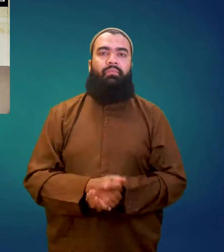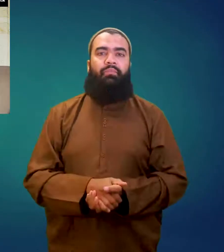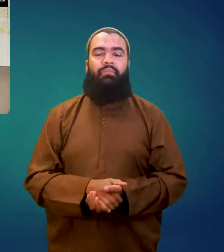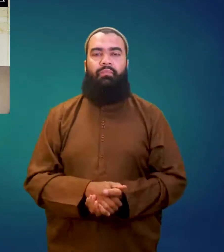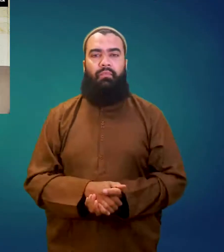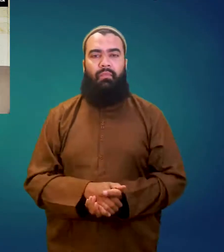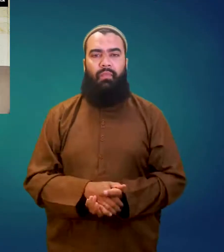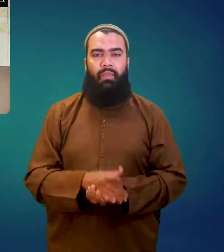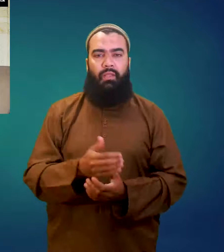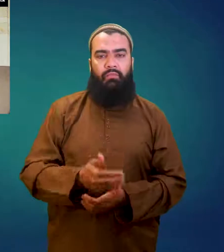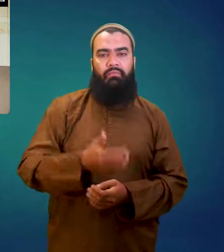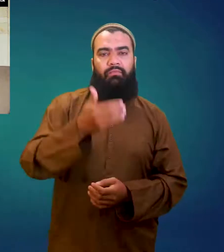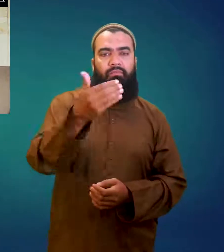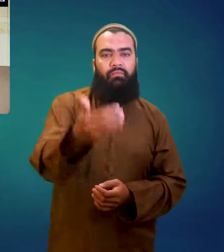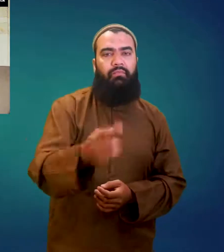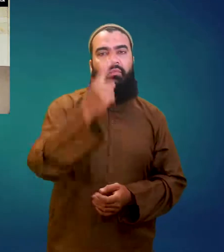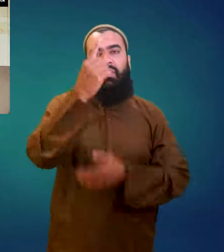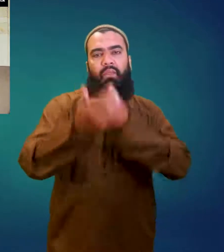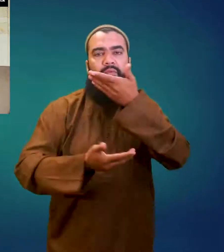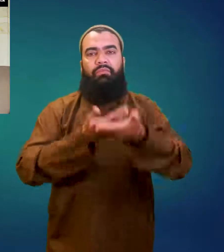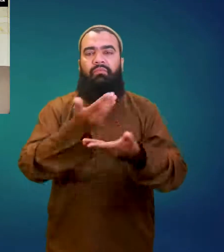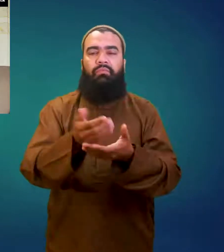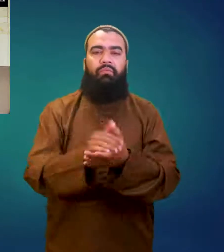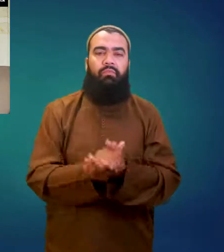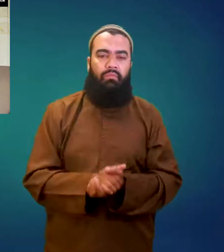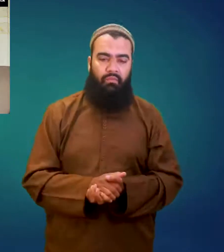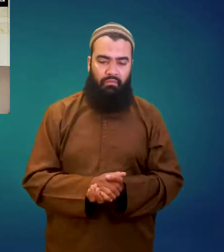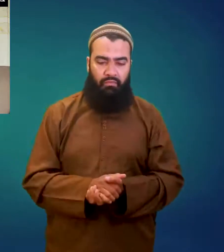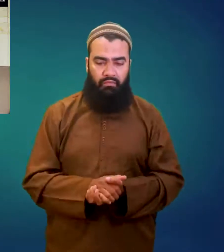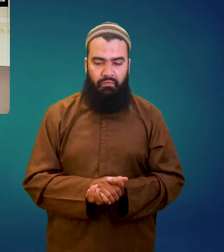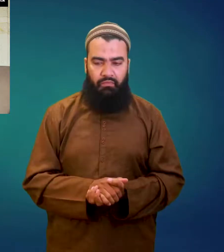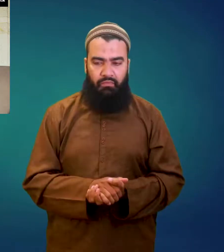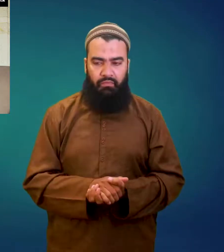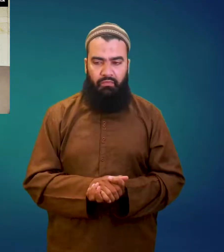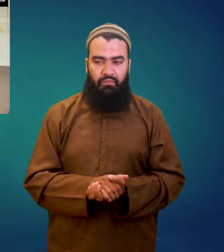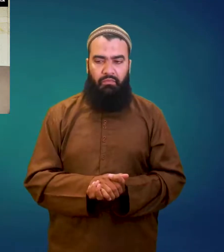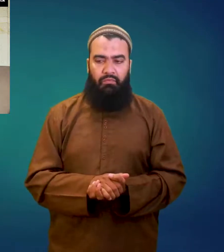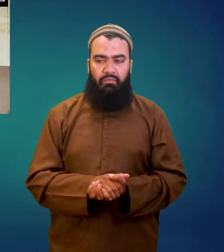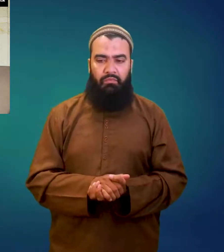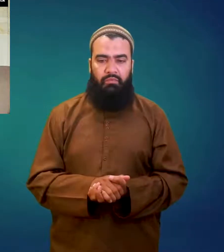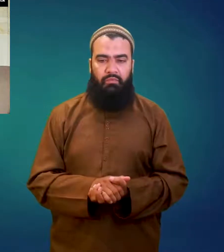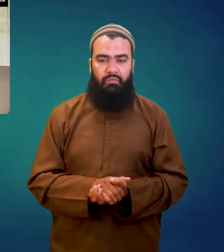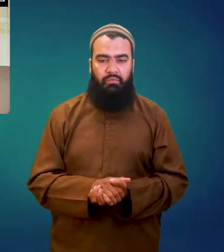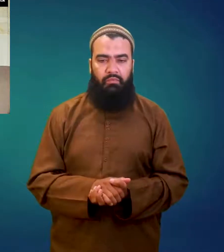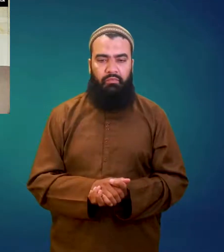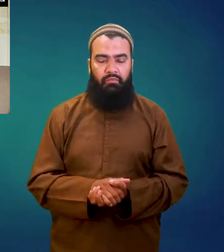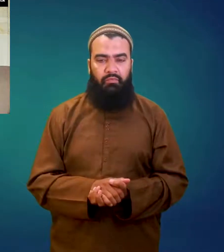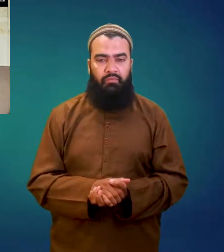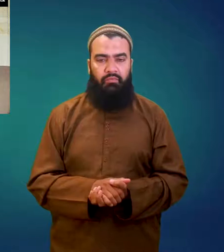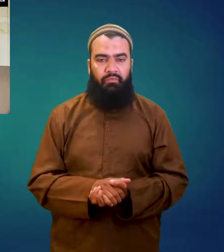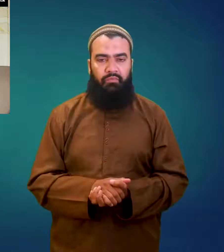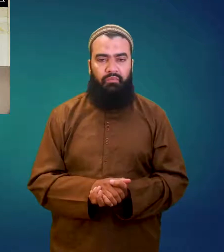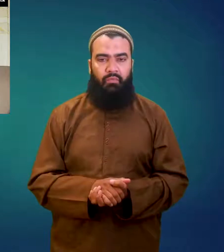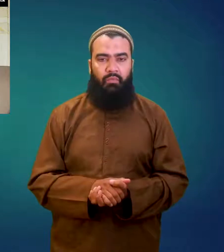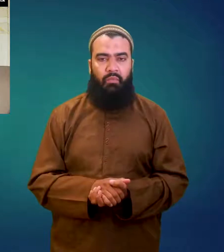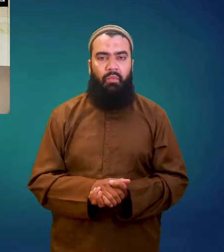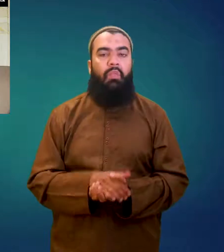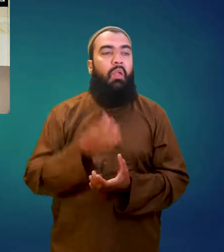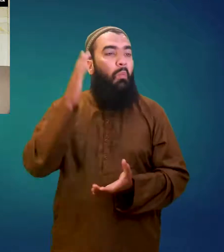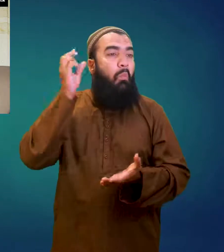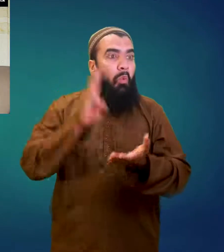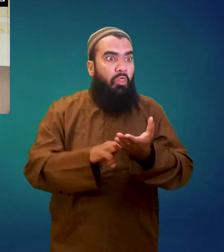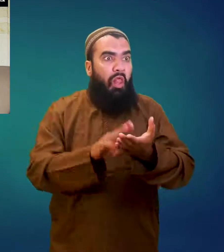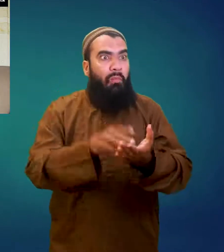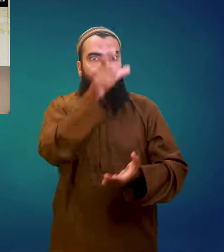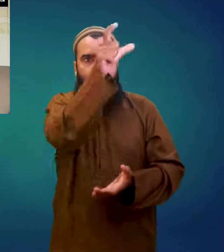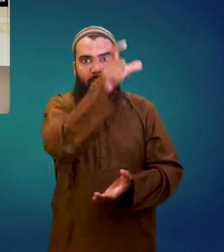ہیں۔ آیت نمبر 19، وفی اموالہم حق للسائل والمحروم،